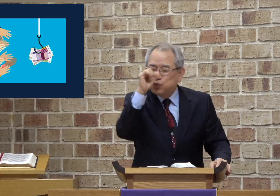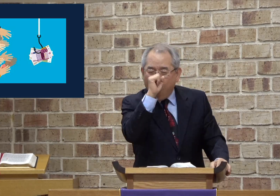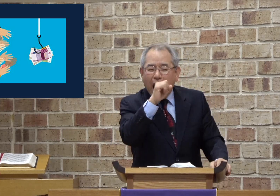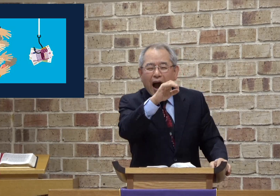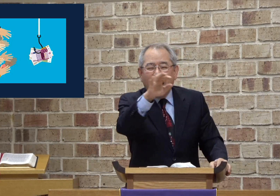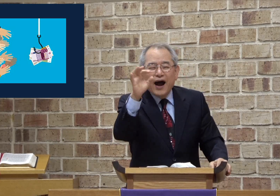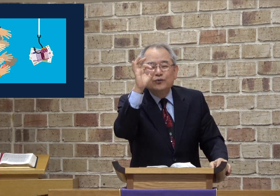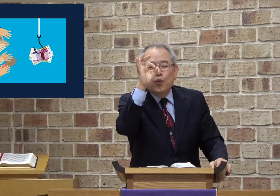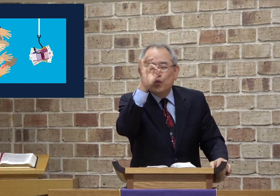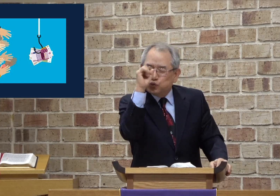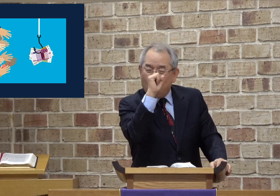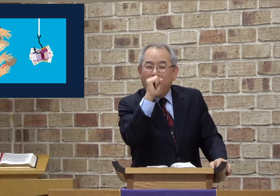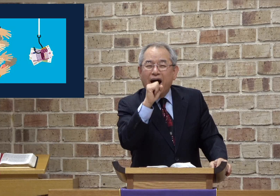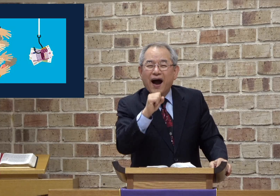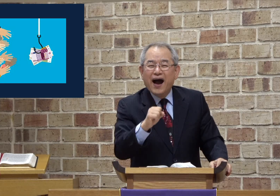근데 하나님은 그 사람들을 모두 사랑하십니다.